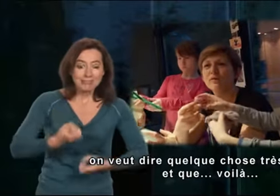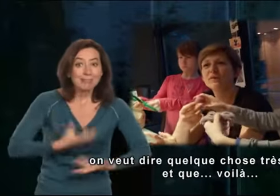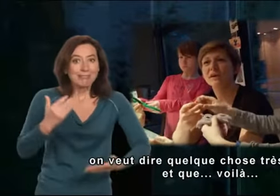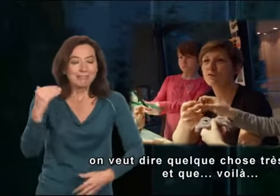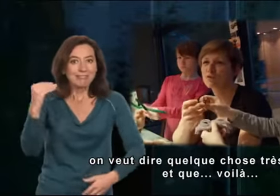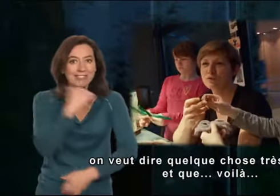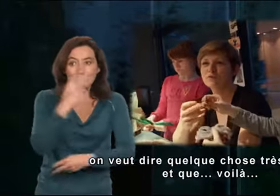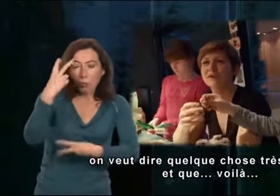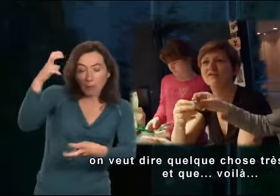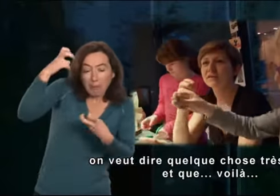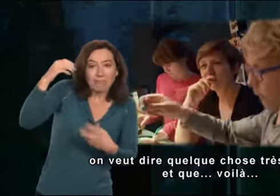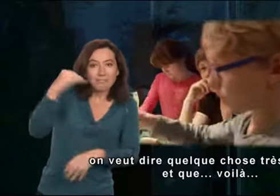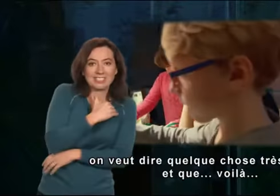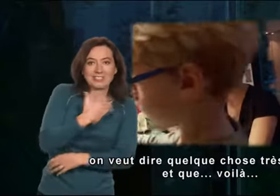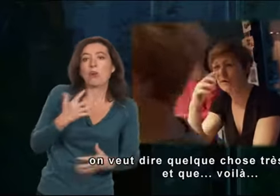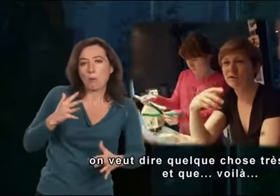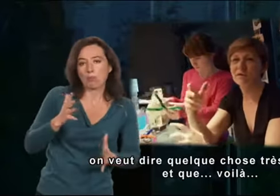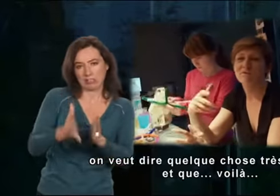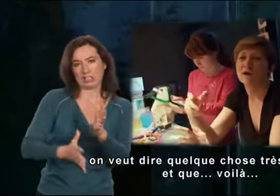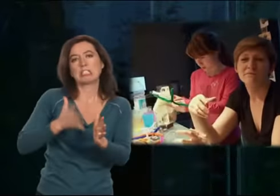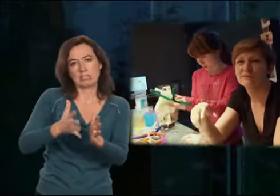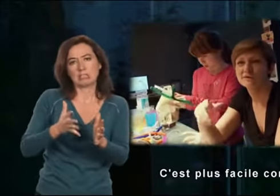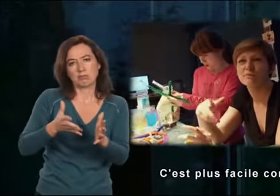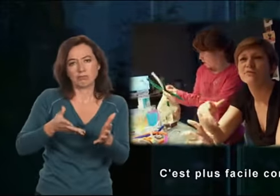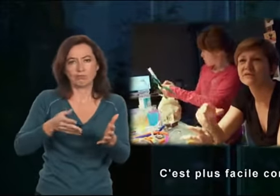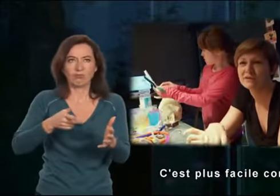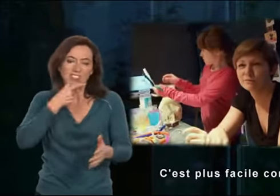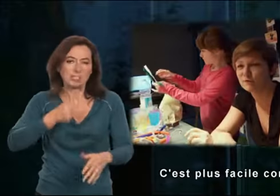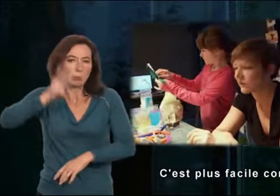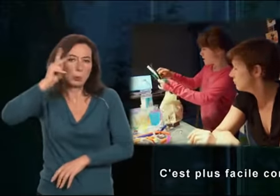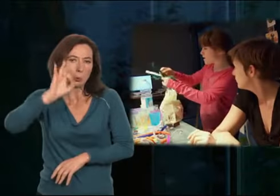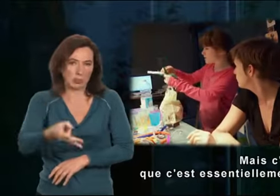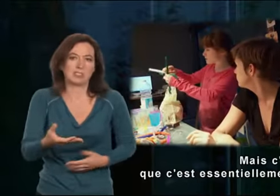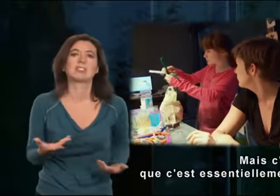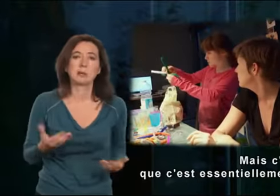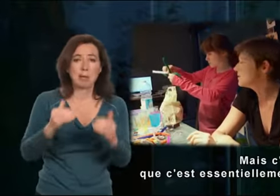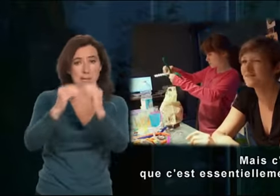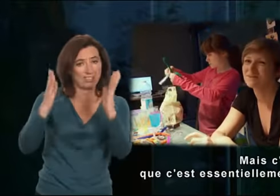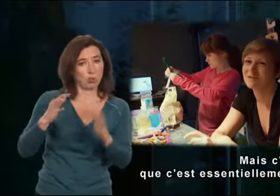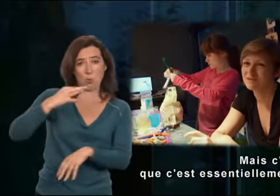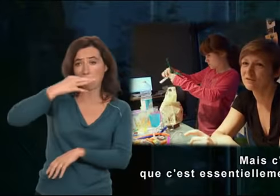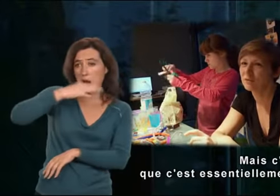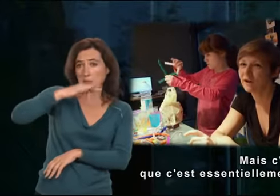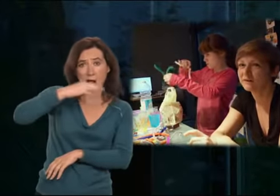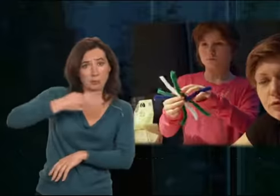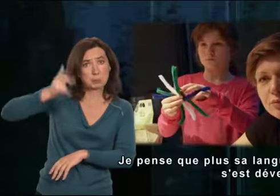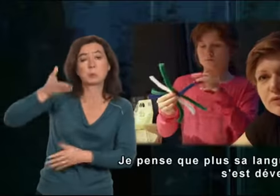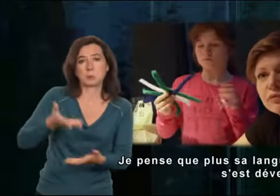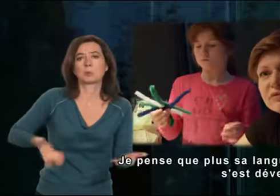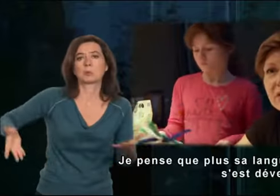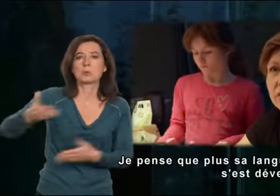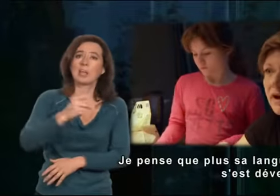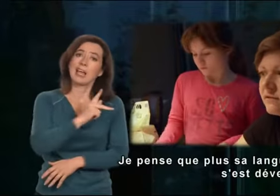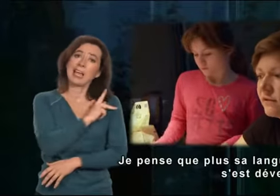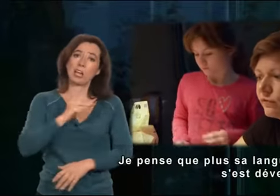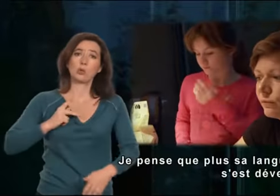On veut dire quelque chose très vite et que... Voilà, c'est plus facile comme ça. Mais c'est vrai que c'est essentiellement oral. Je pense que